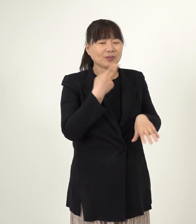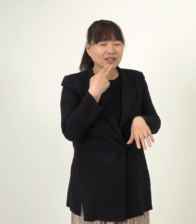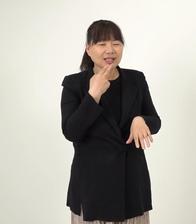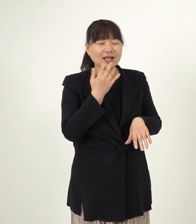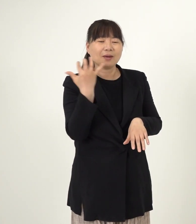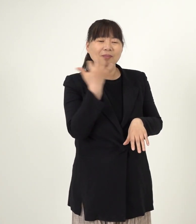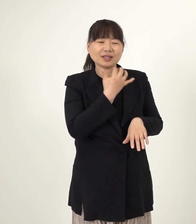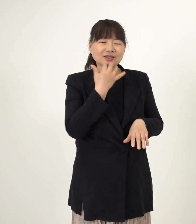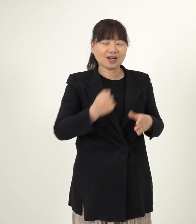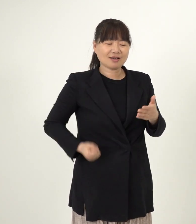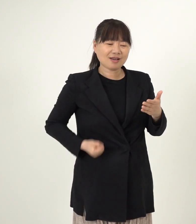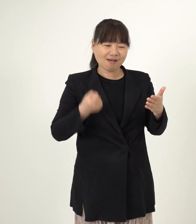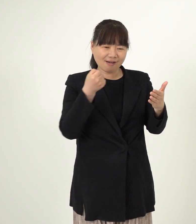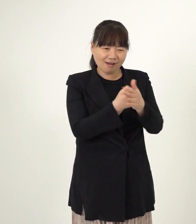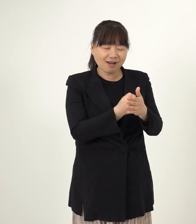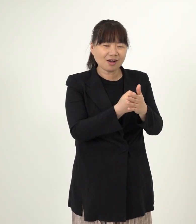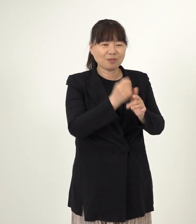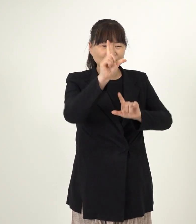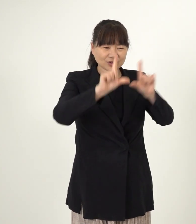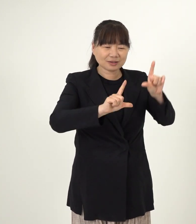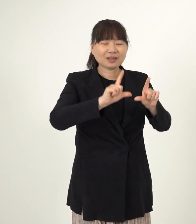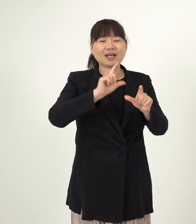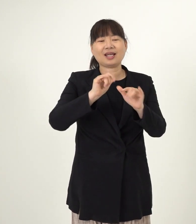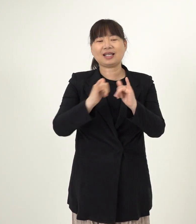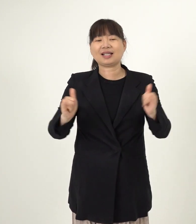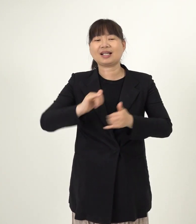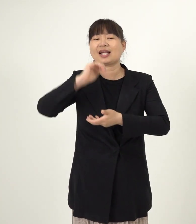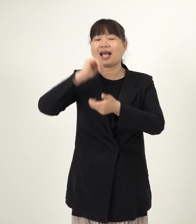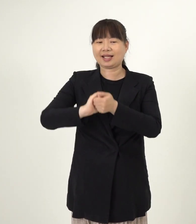베드로의 한계예요.